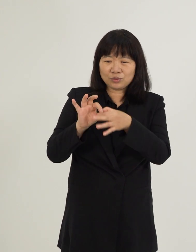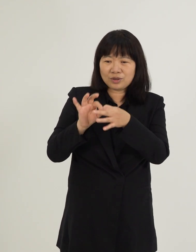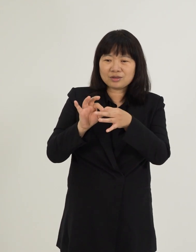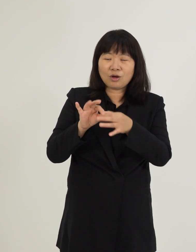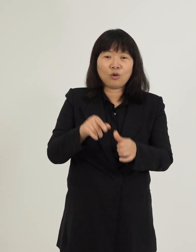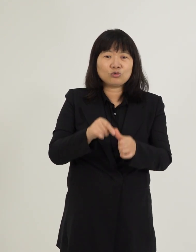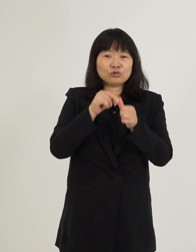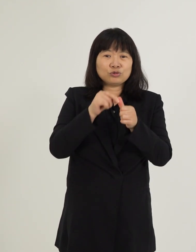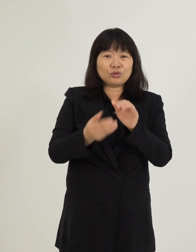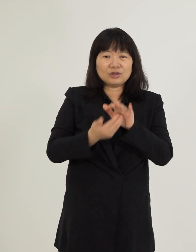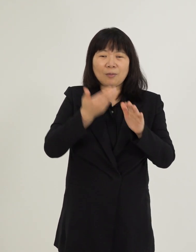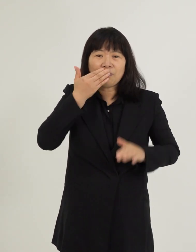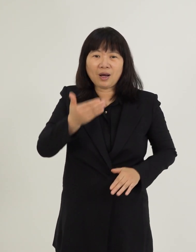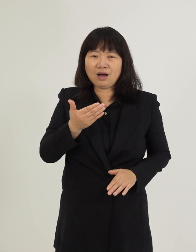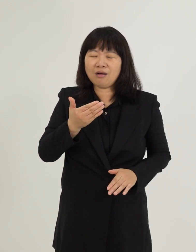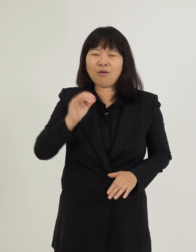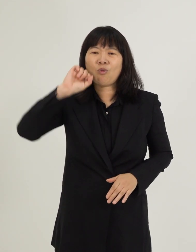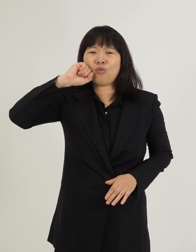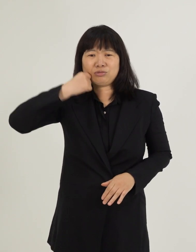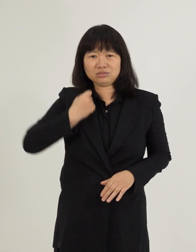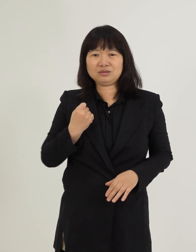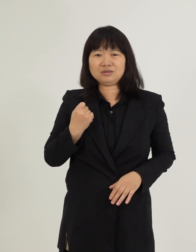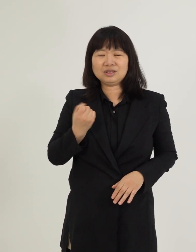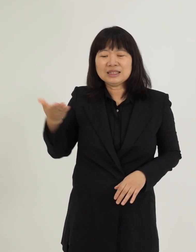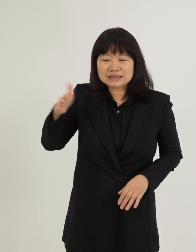스가랴 9장 10절을 한번 볼까요?